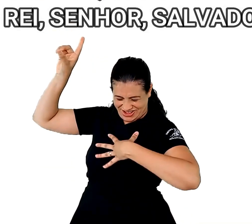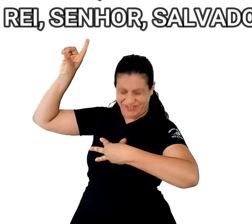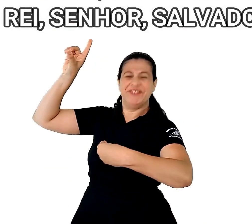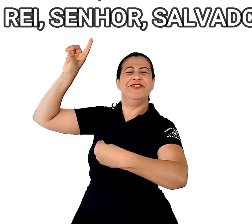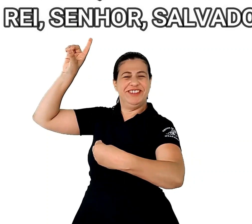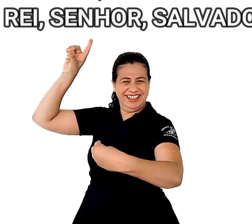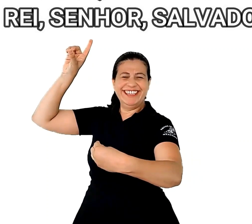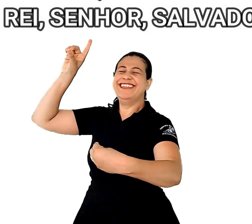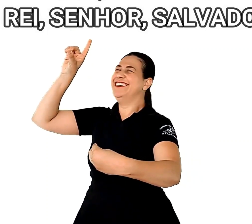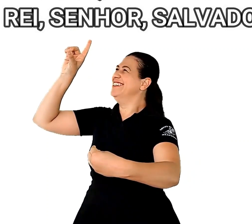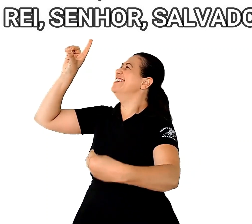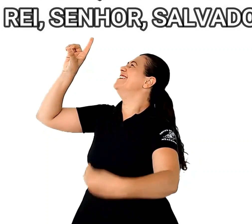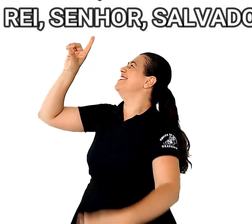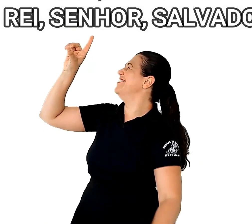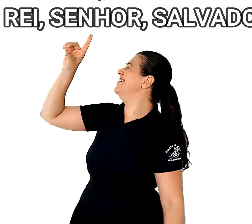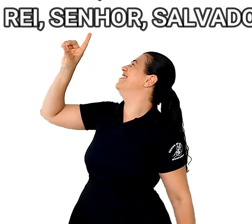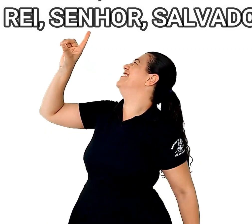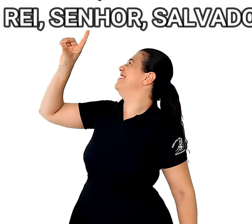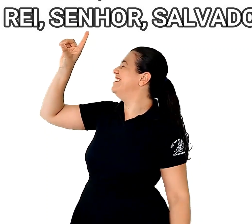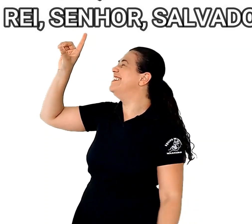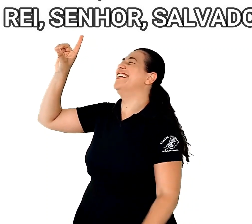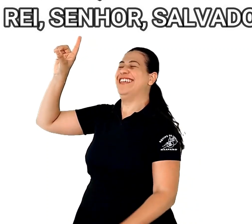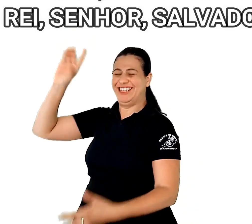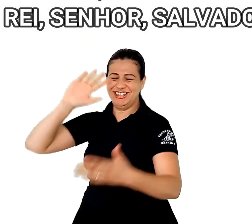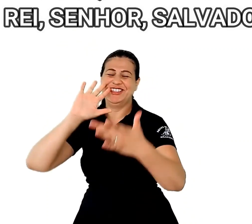Unigênito Filho,